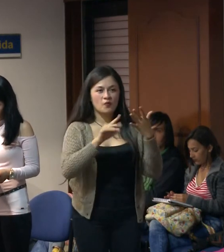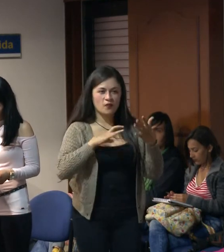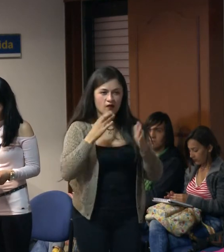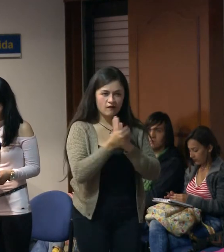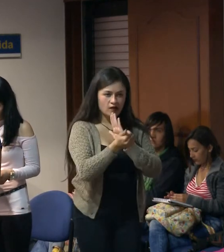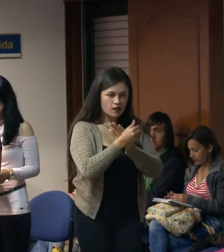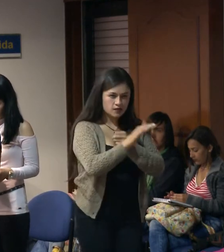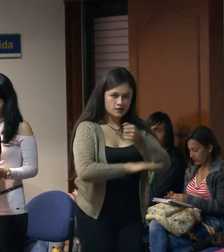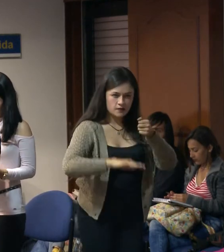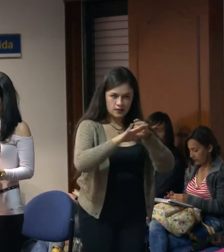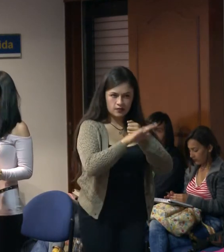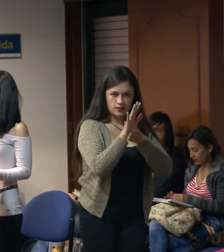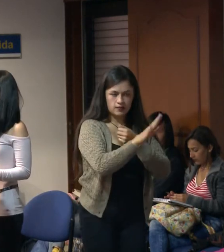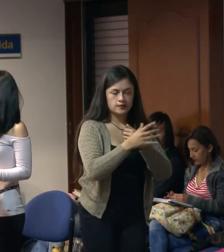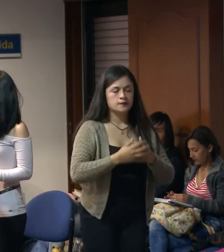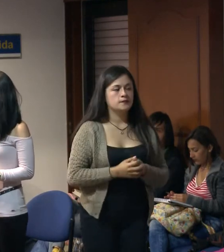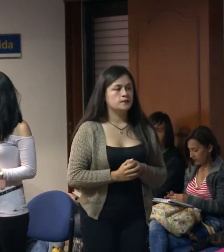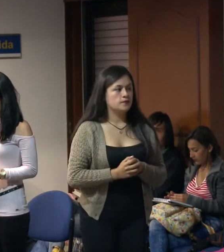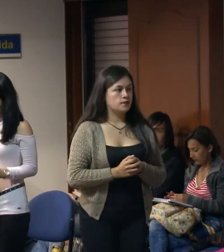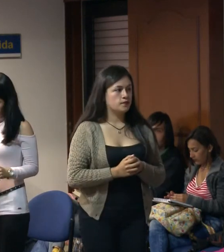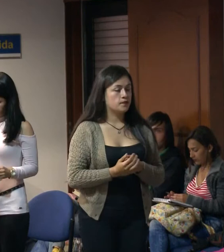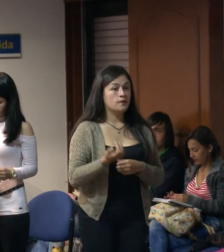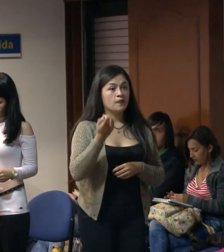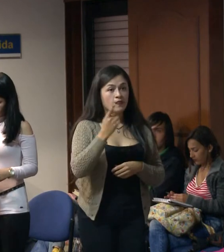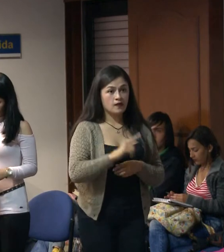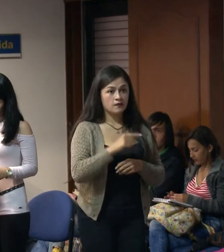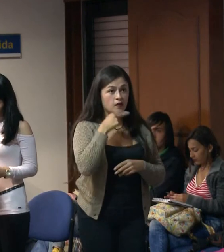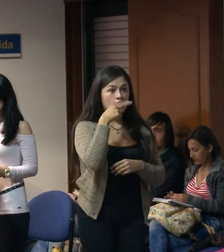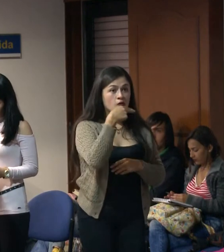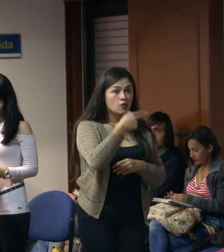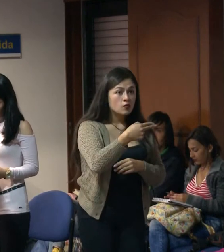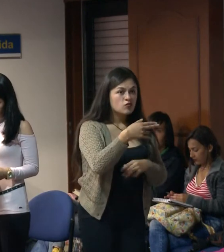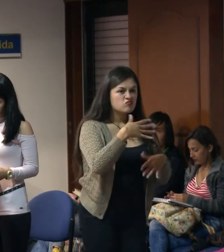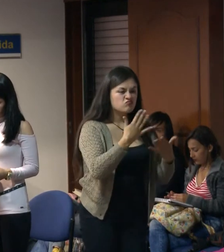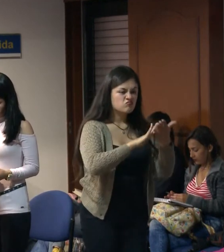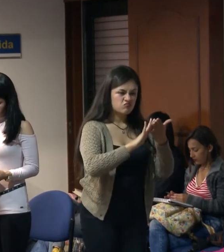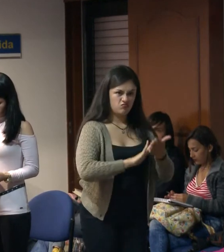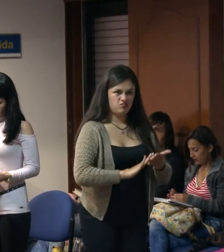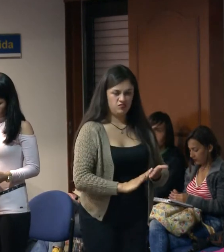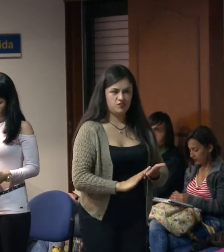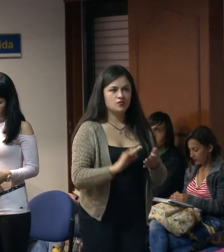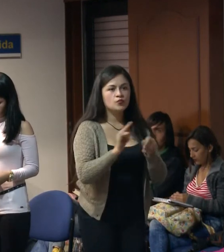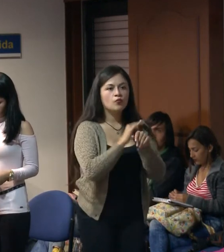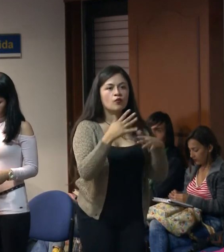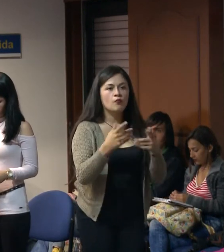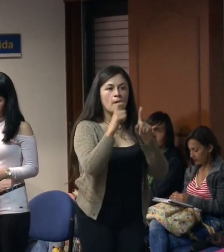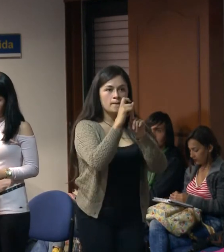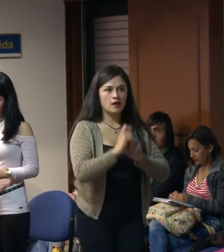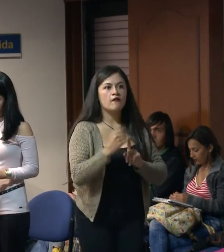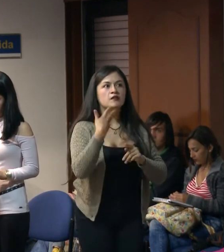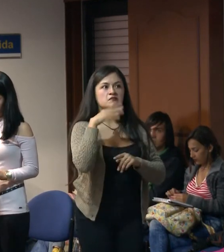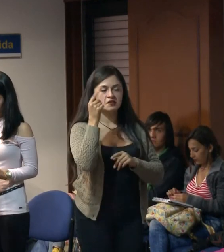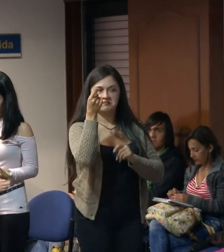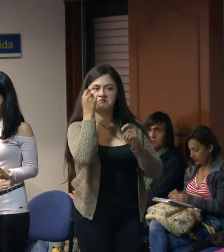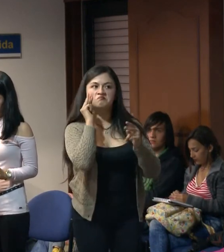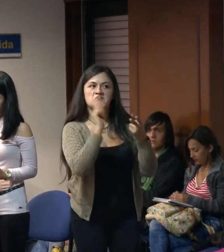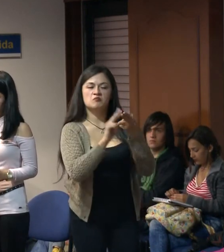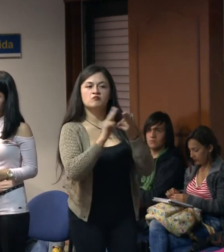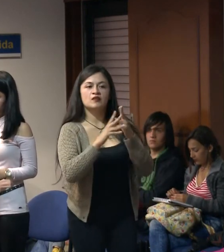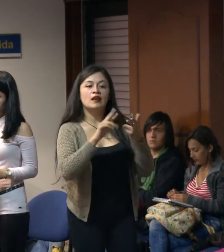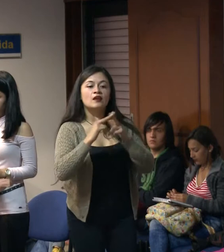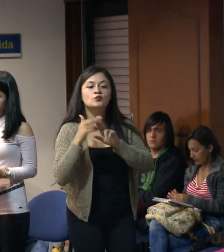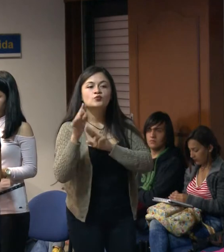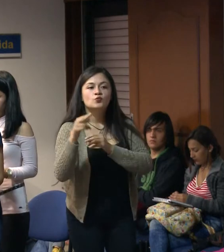trabajando, y también digamos que esos cuentos fueron modificados empleando palabras más conocidas para el contexto de